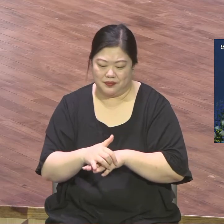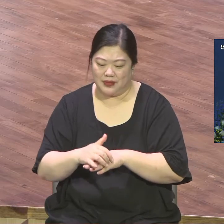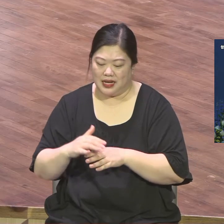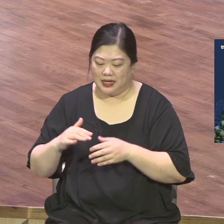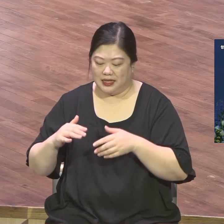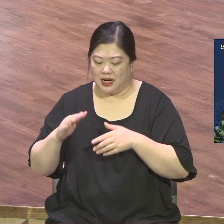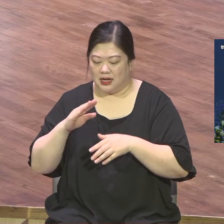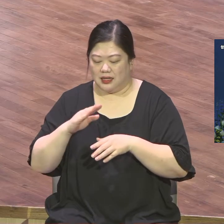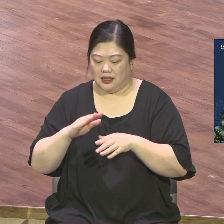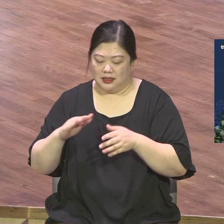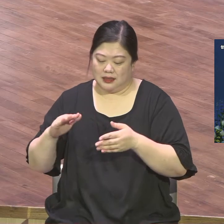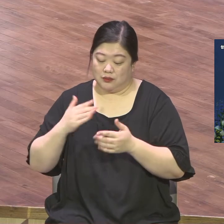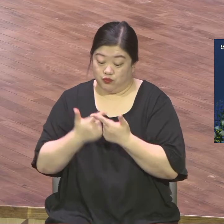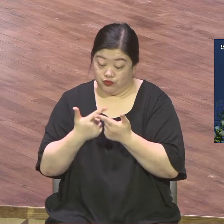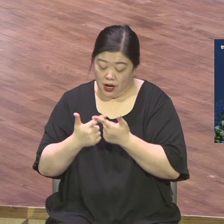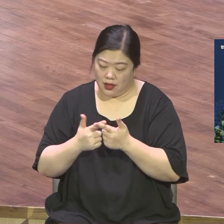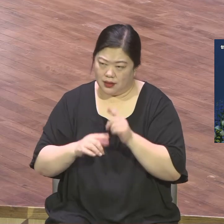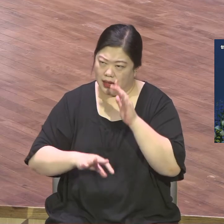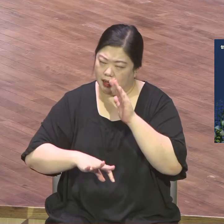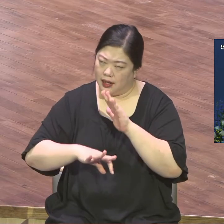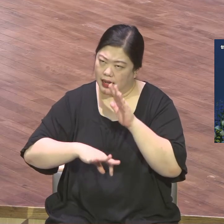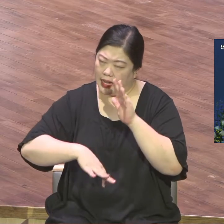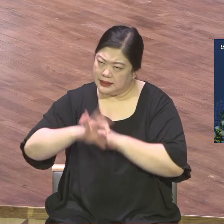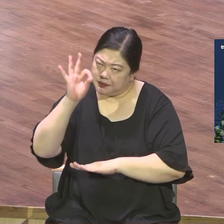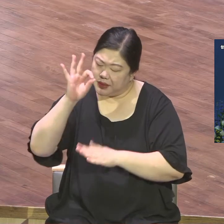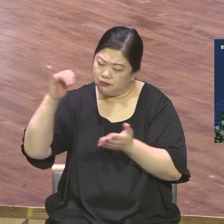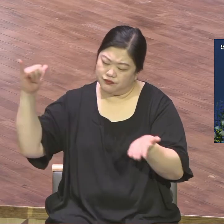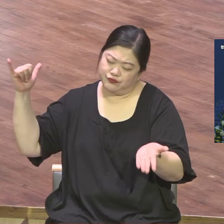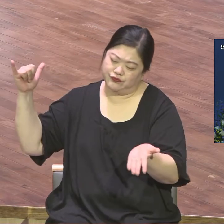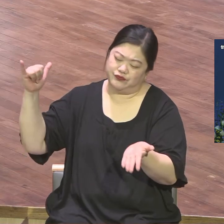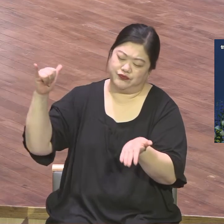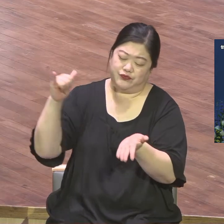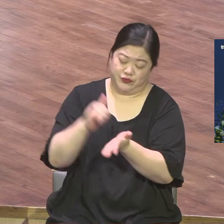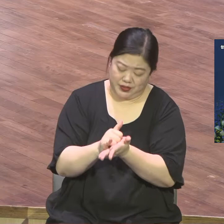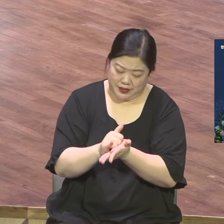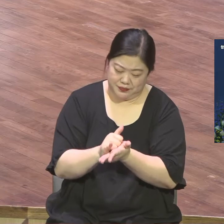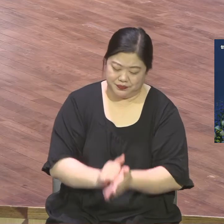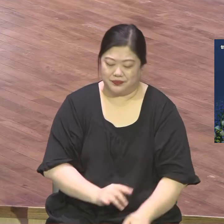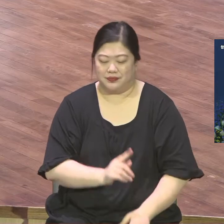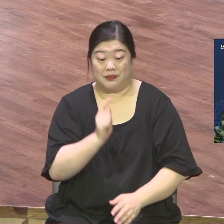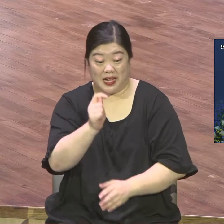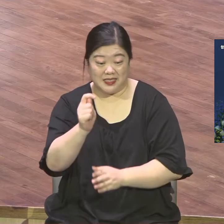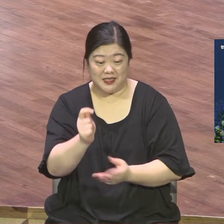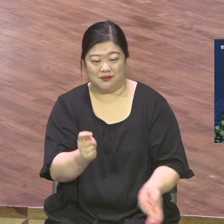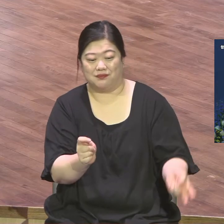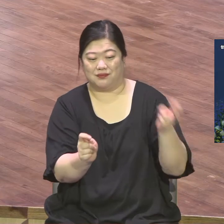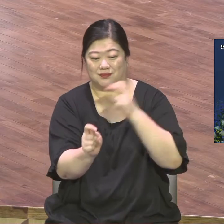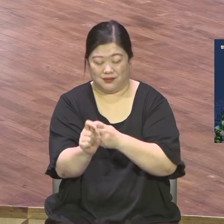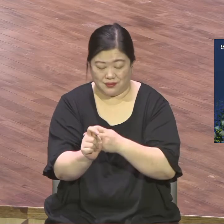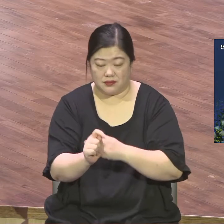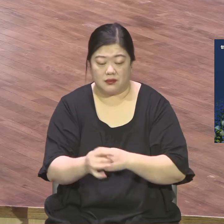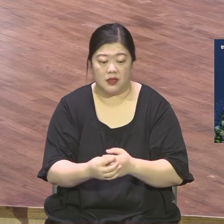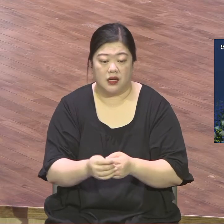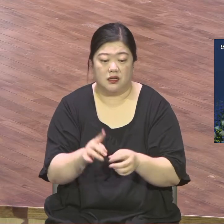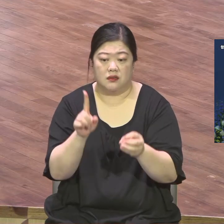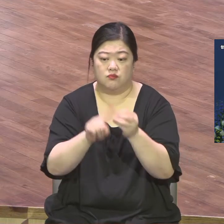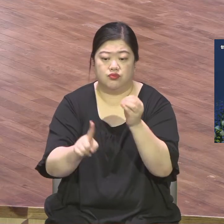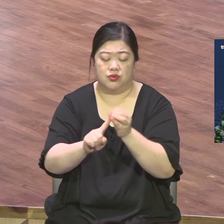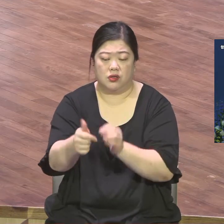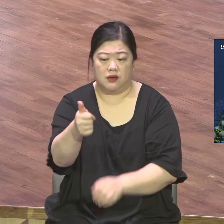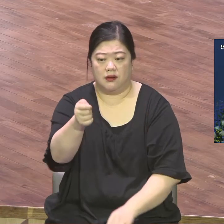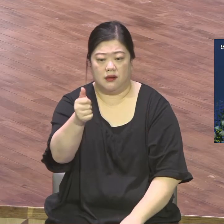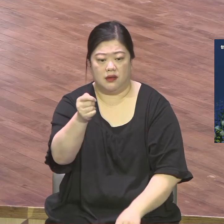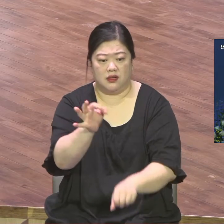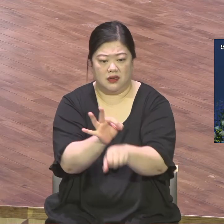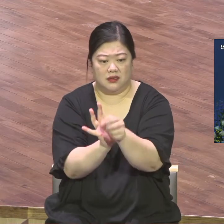택시를 탔습니다. 택시를 딱 탔는데 이 내 눈에 뭐가 보이냐? 염주가 딱 보인단 말이에요. 염주가 보이니 가만히 있을